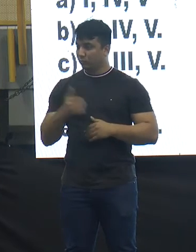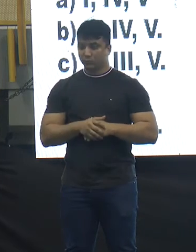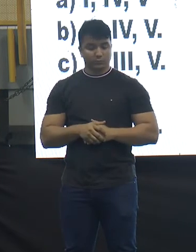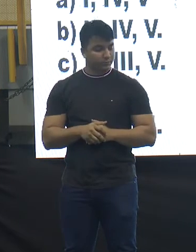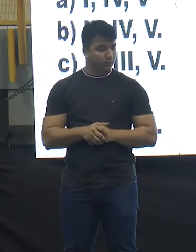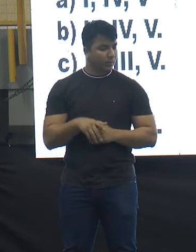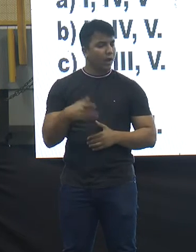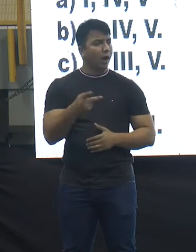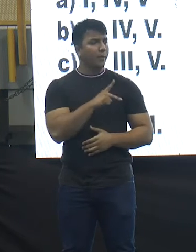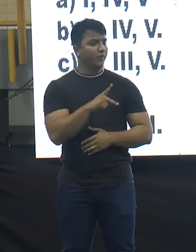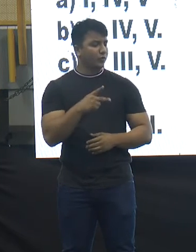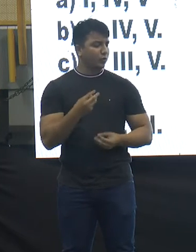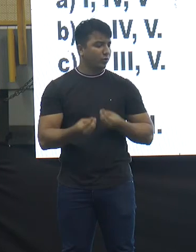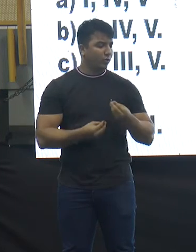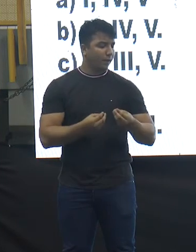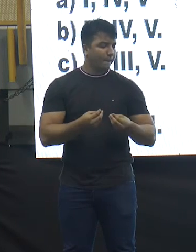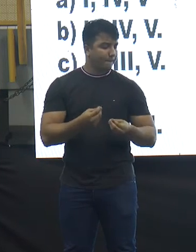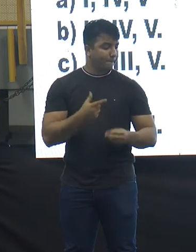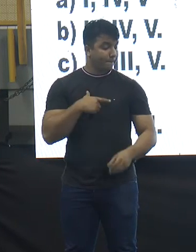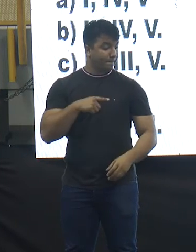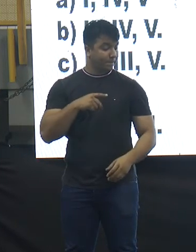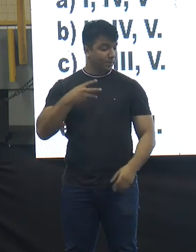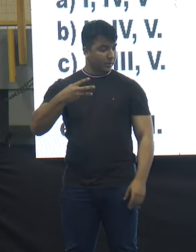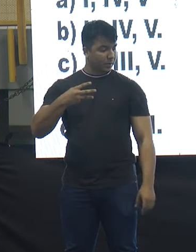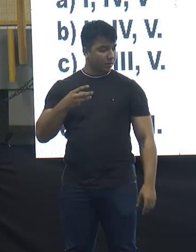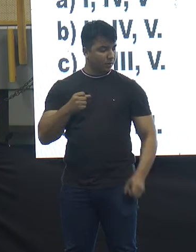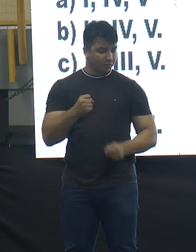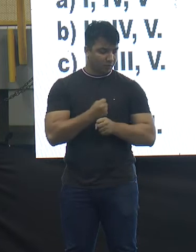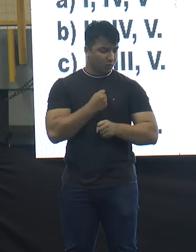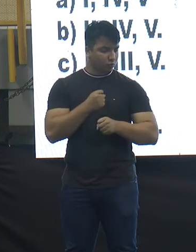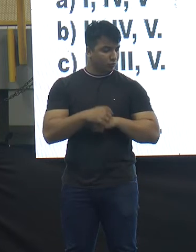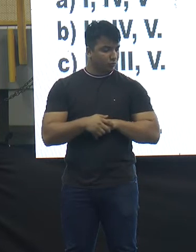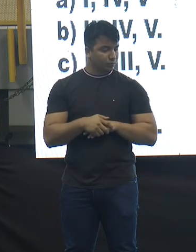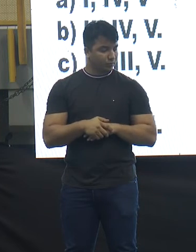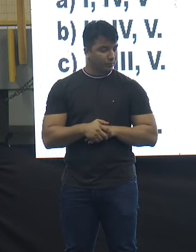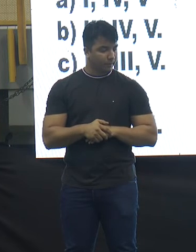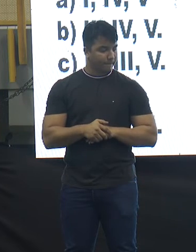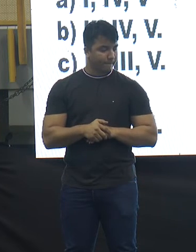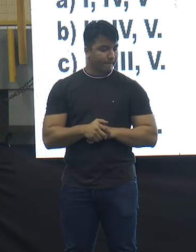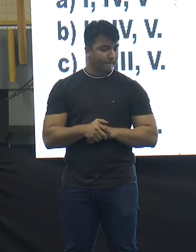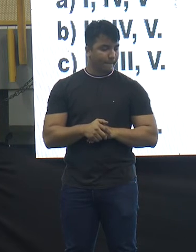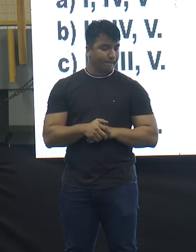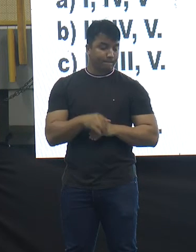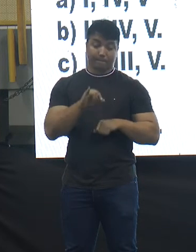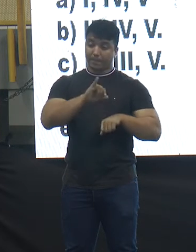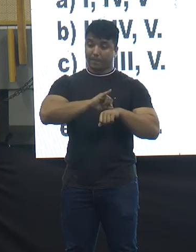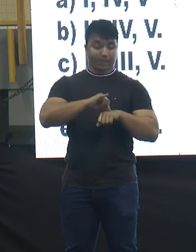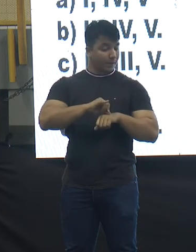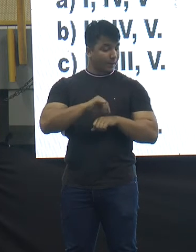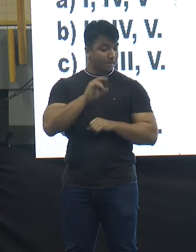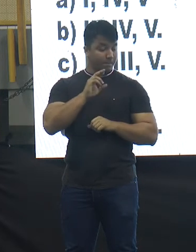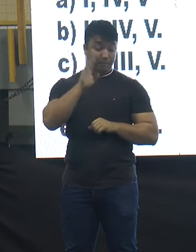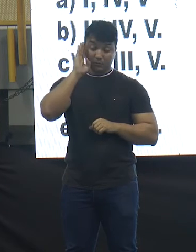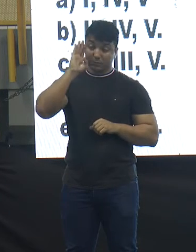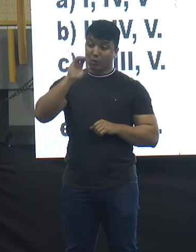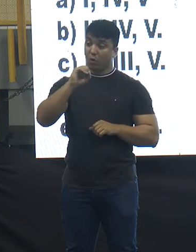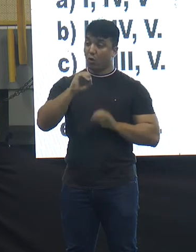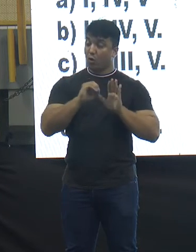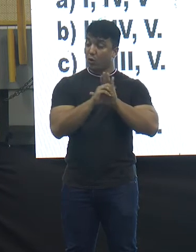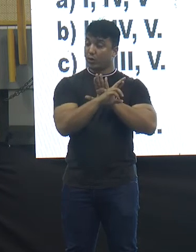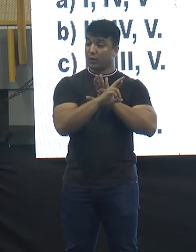professor, o item 3 está falso. Falso. A capital mais oriental é João